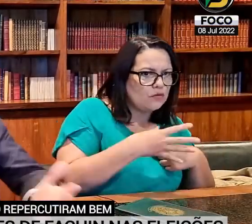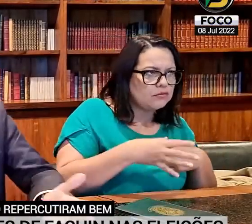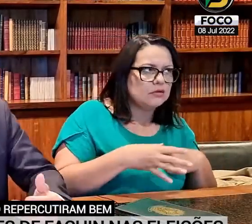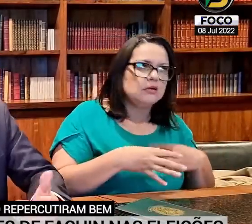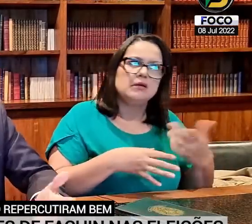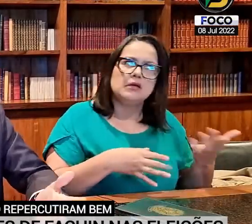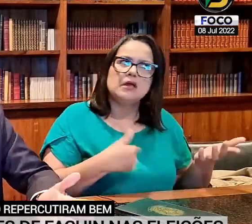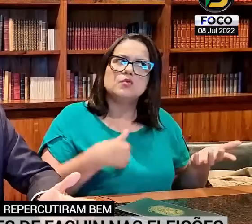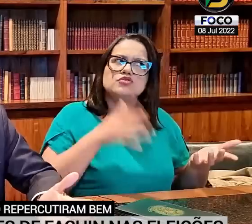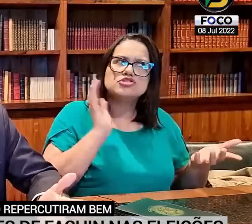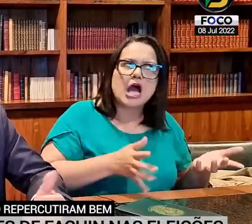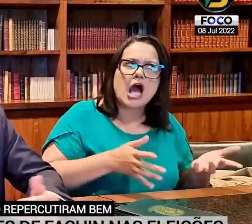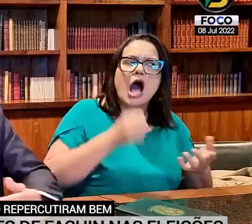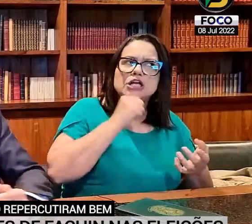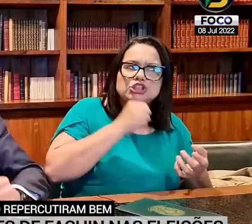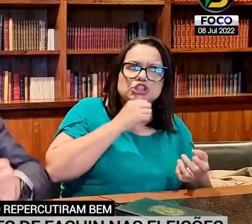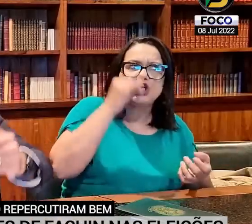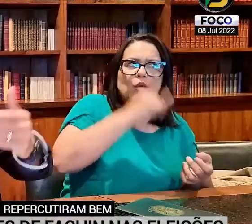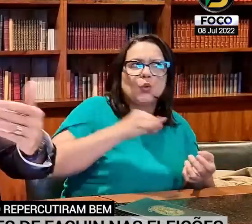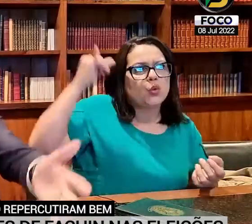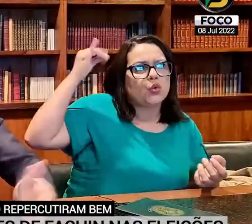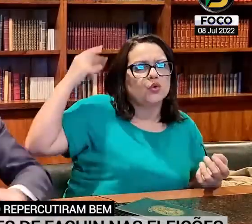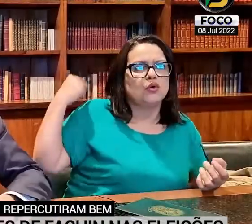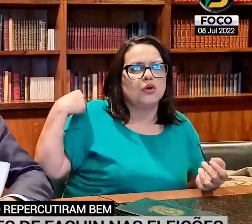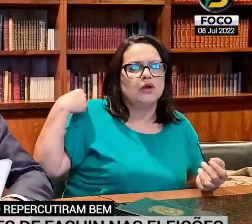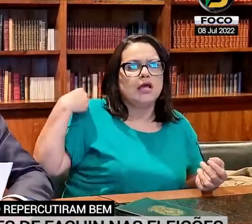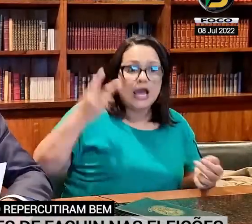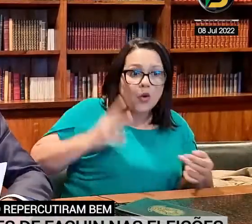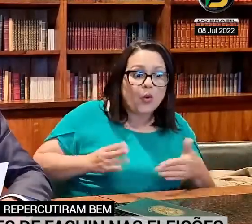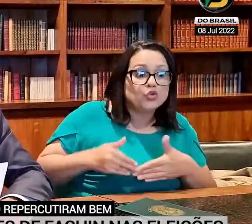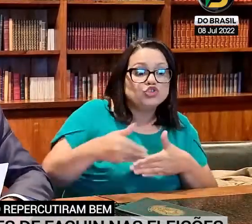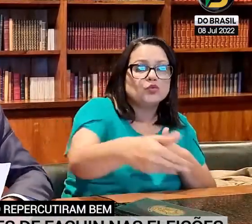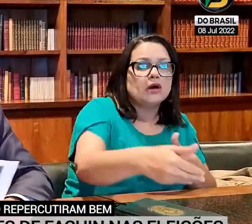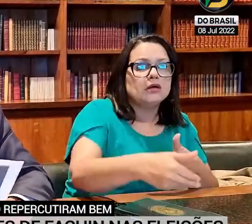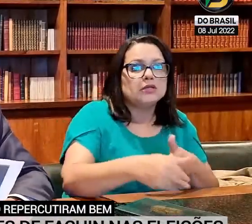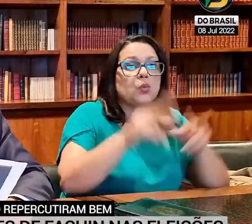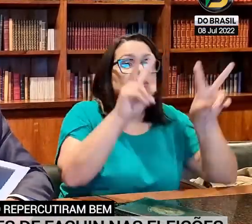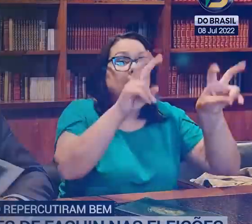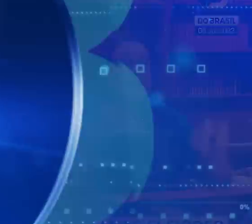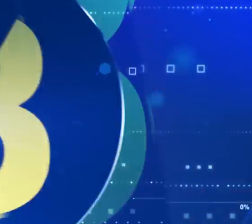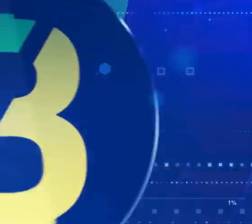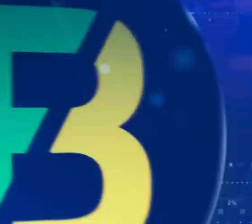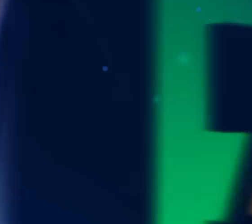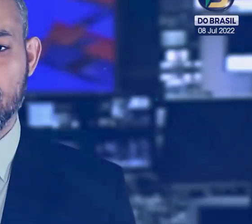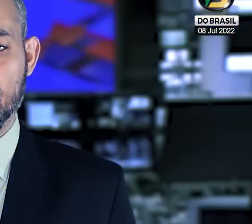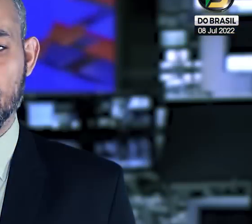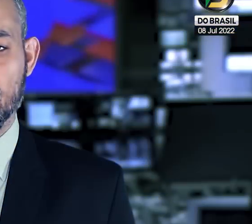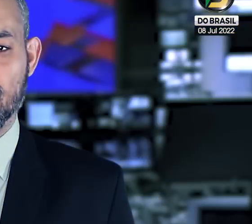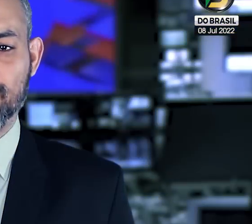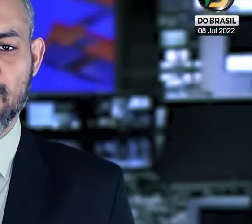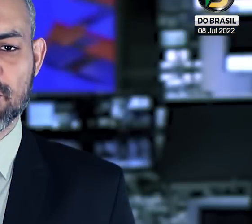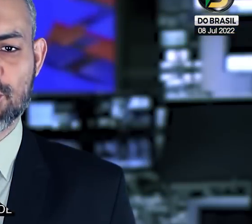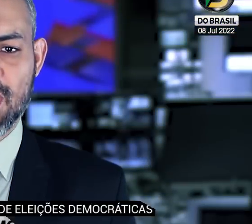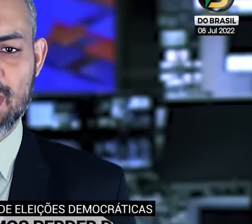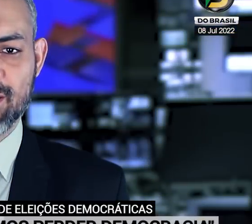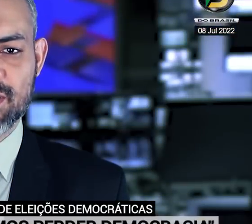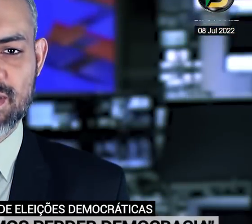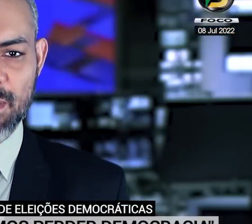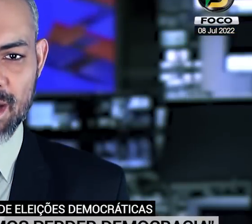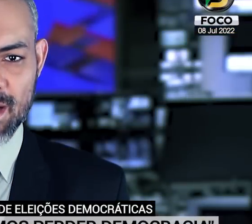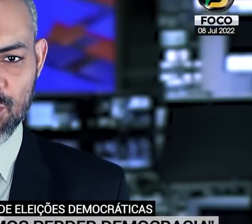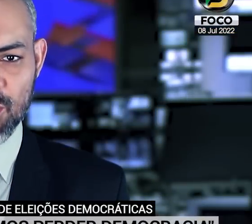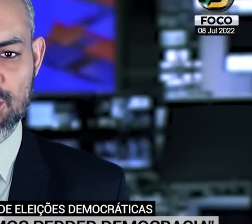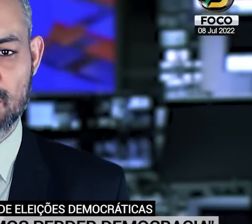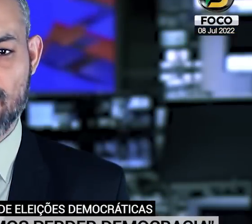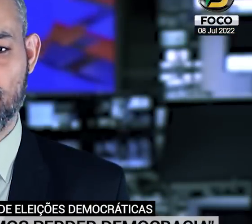o governo já antigo né a prosseguimento do governo tema é esse e ao fim de